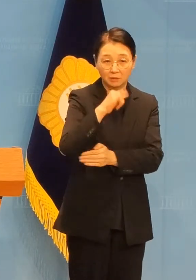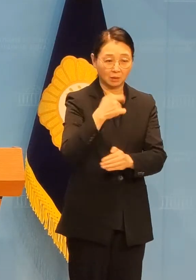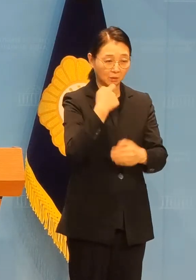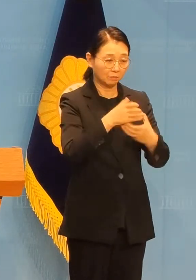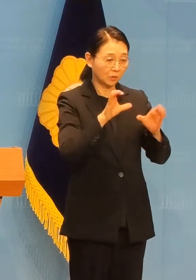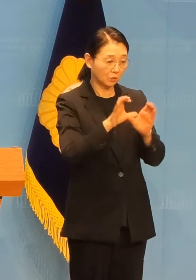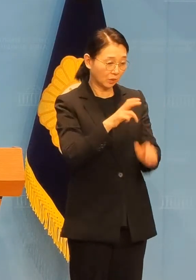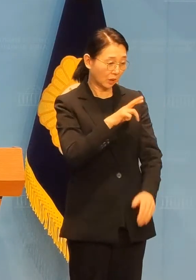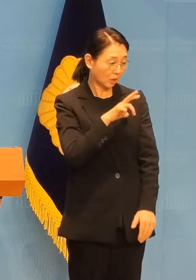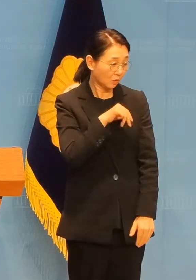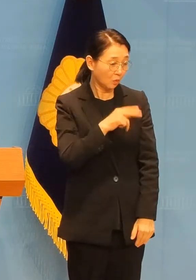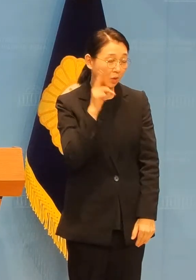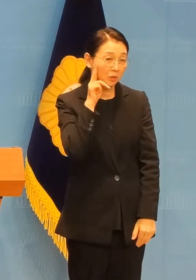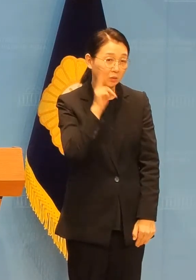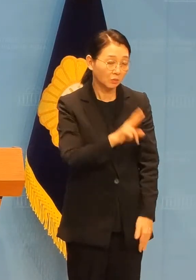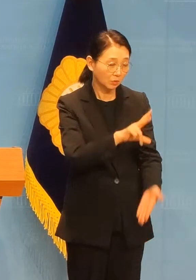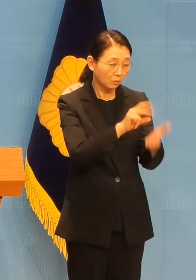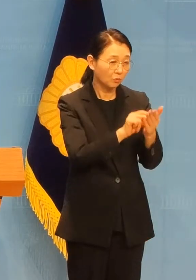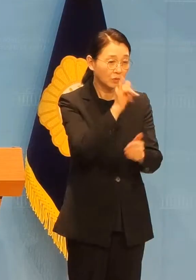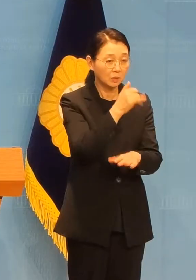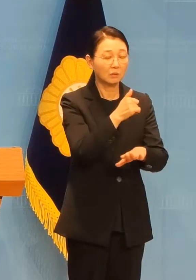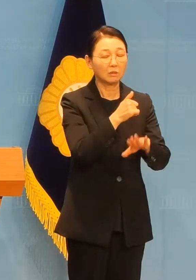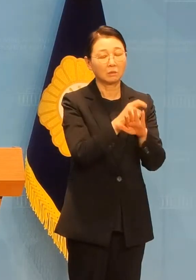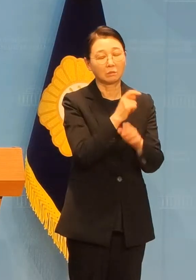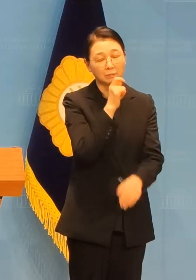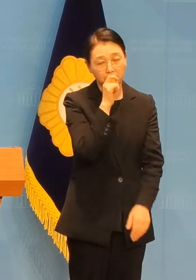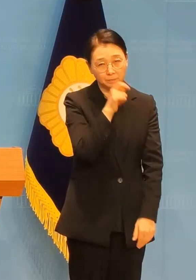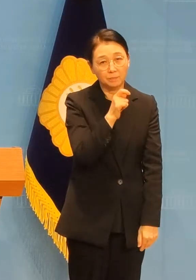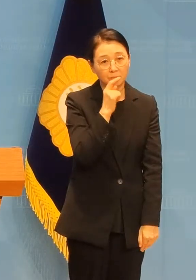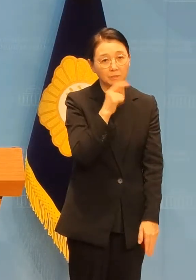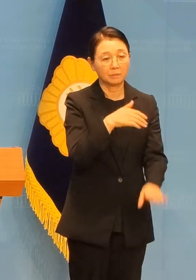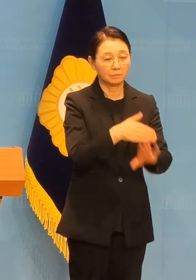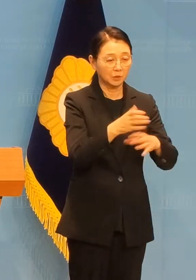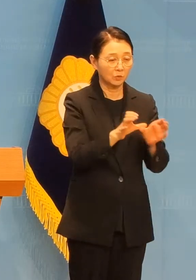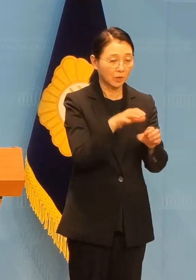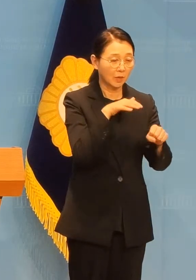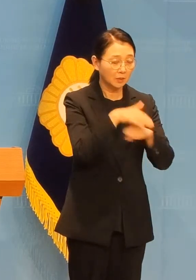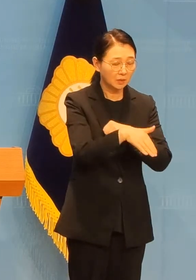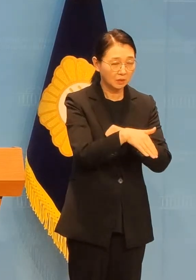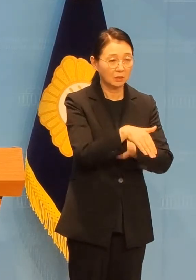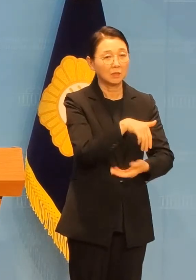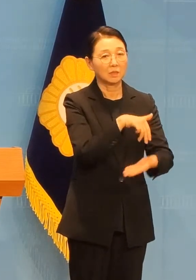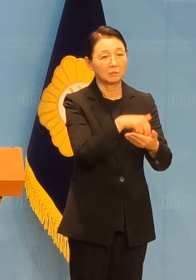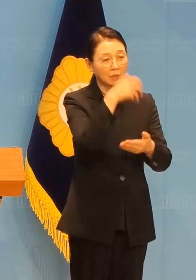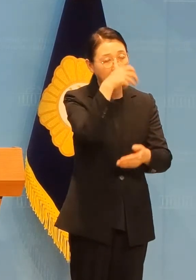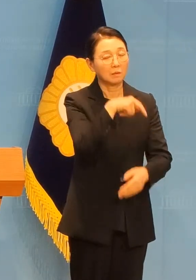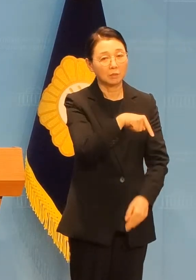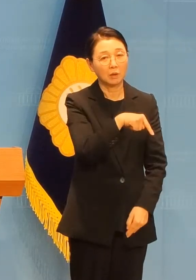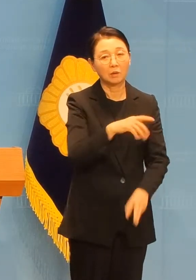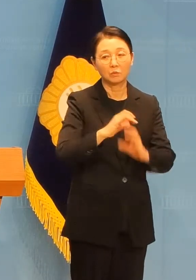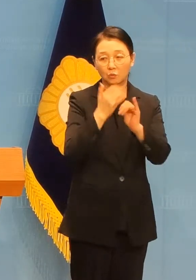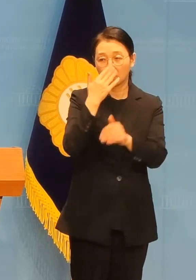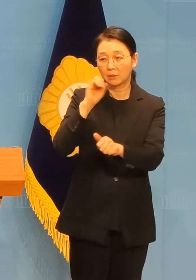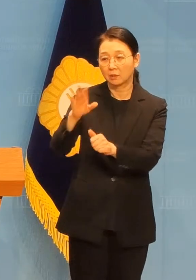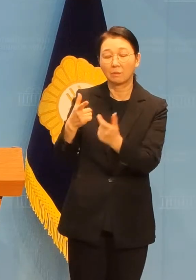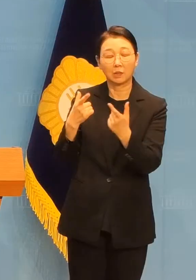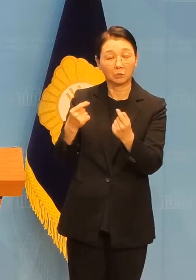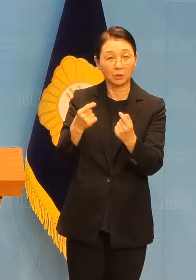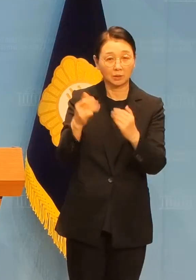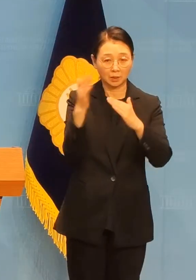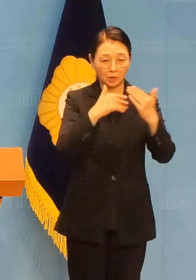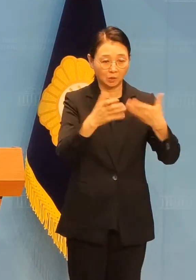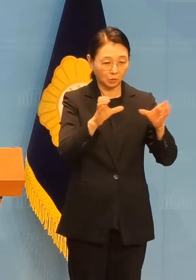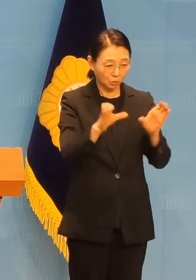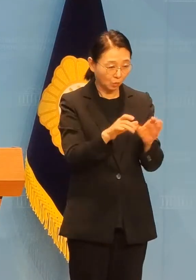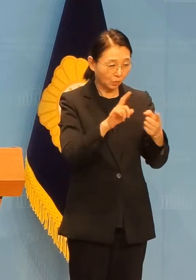중대 비리 앞에서는 침묵하는 민주당식 내로남불은 이제 국민 기만을 넘어 공당으로서의